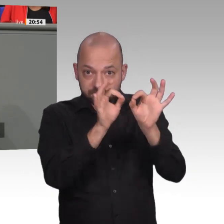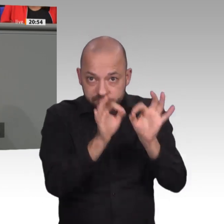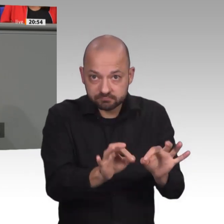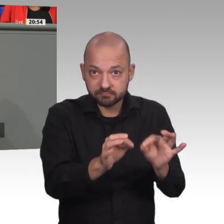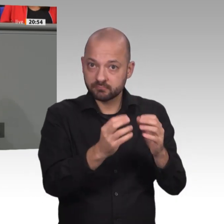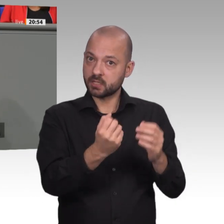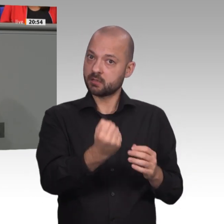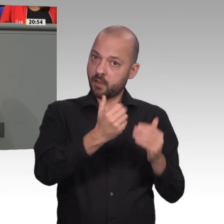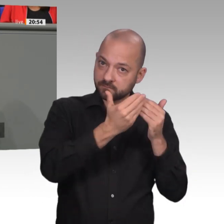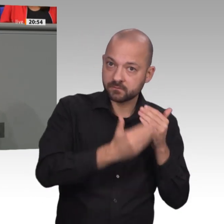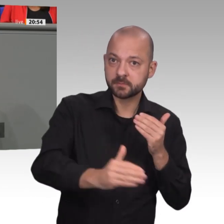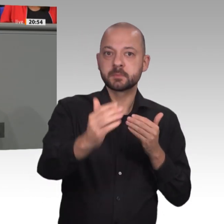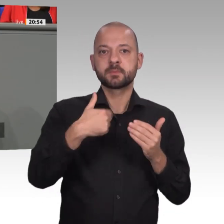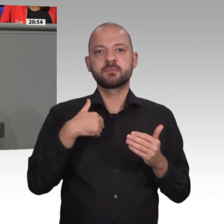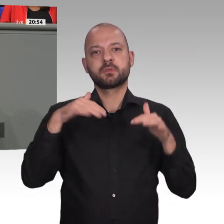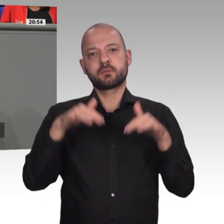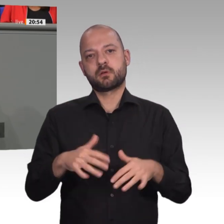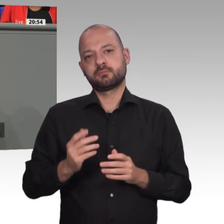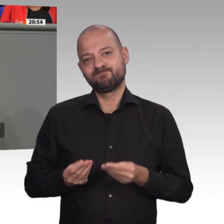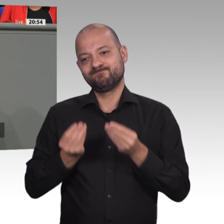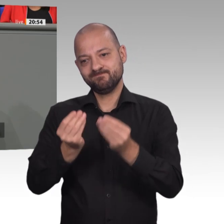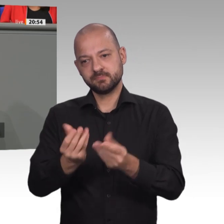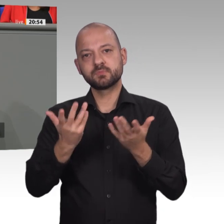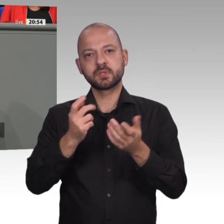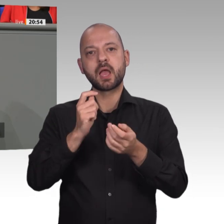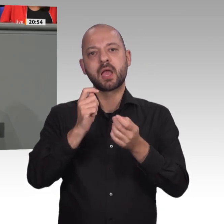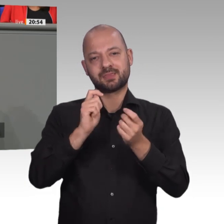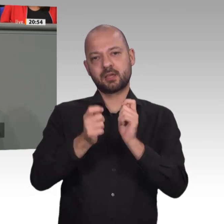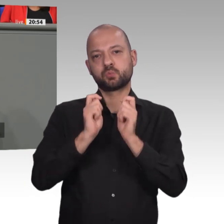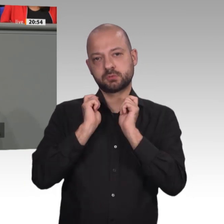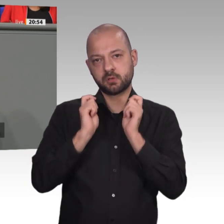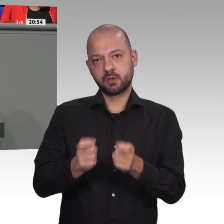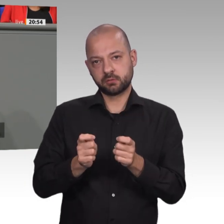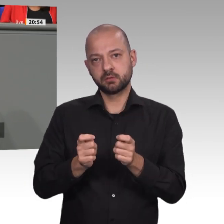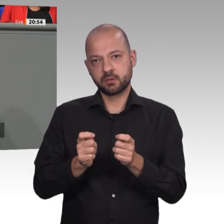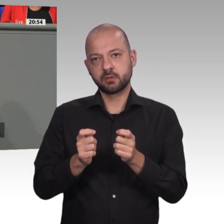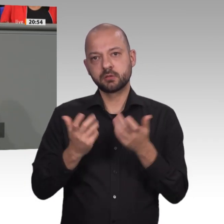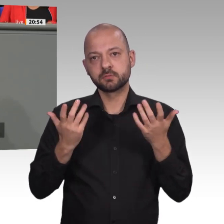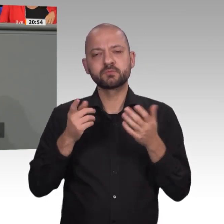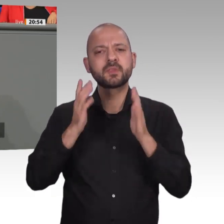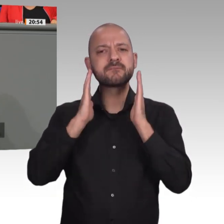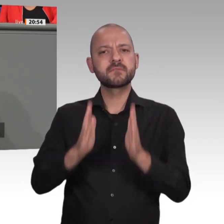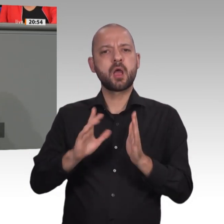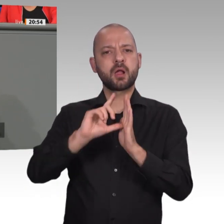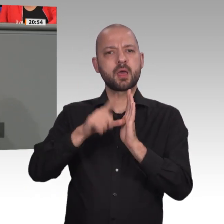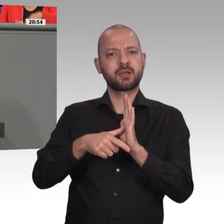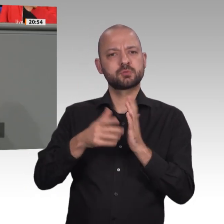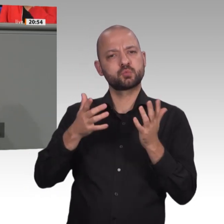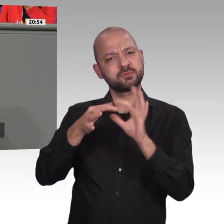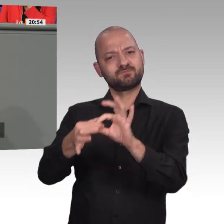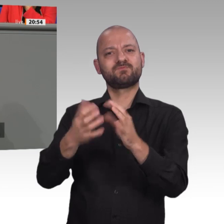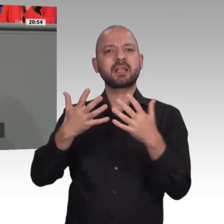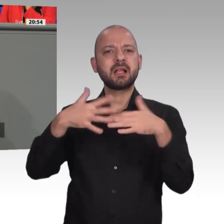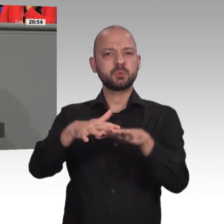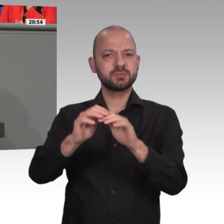Eingliederungshilfe ihre bisherigen Verfahren umstellen. Leistungsberechtigte Personen erhalten ihre Rente nun vollständig auf ihr